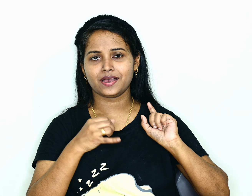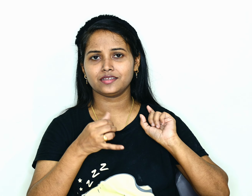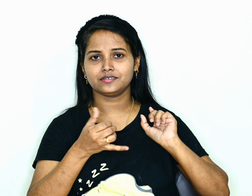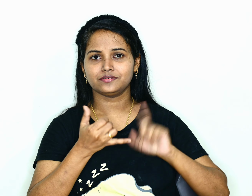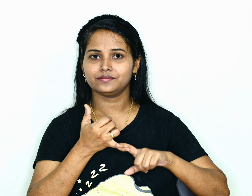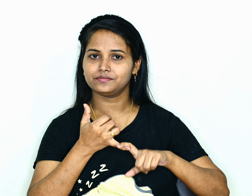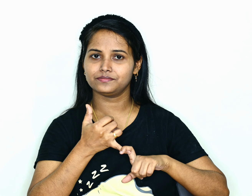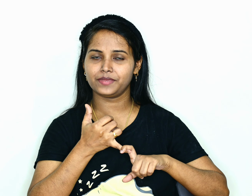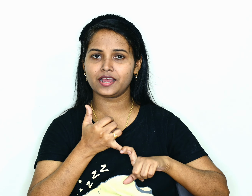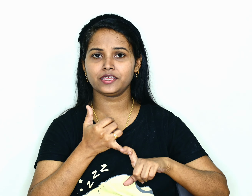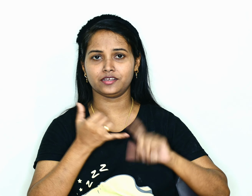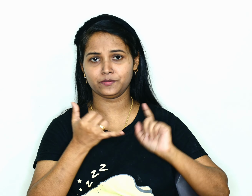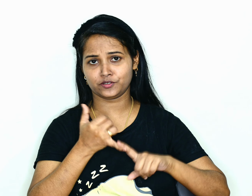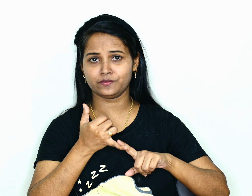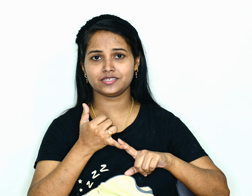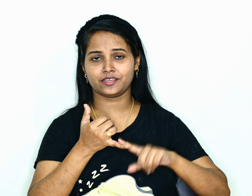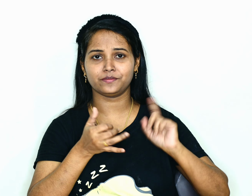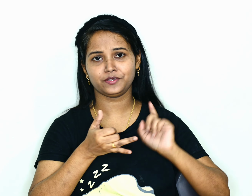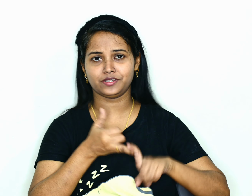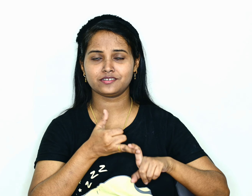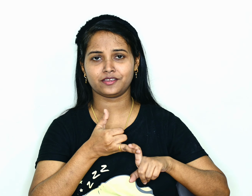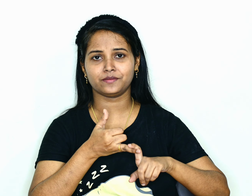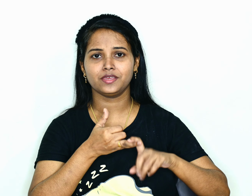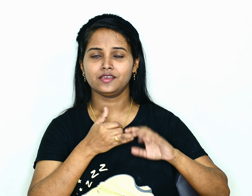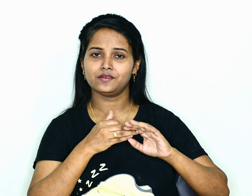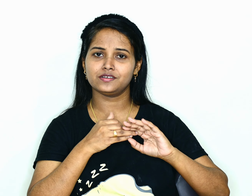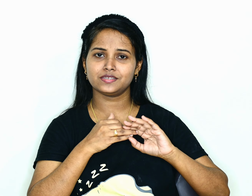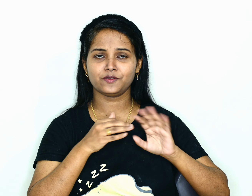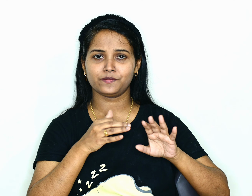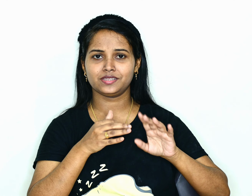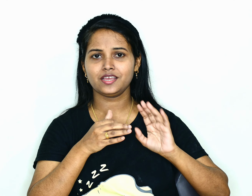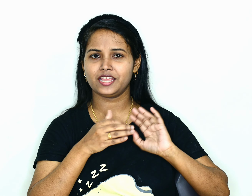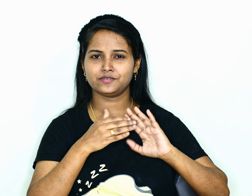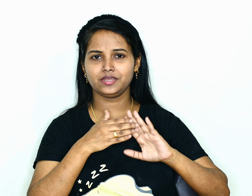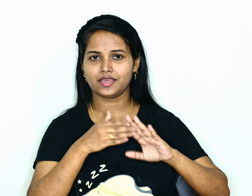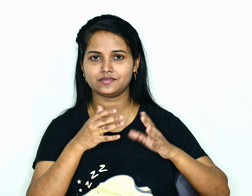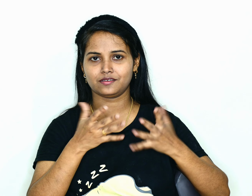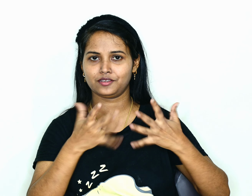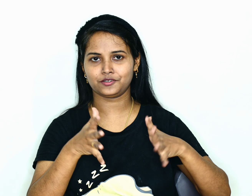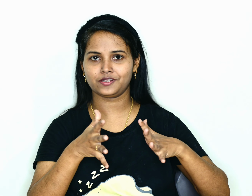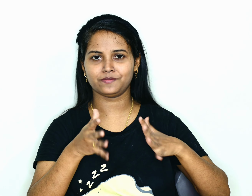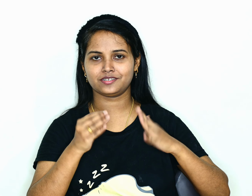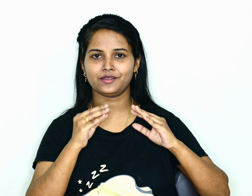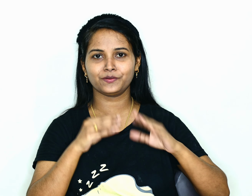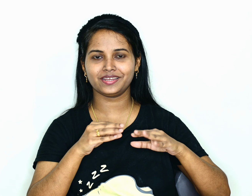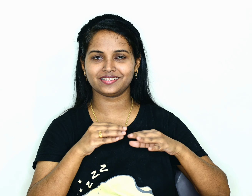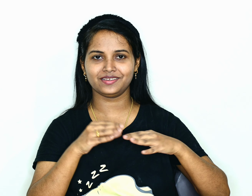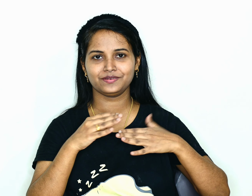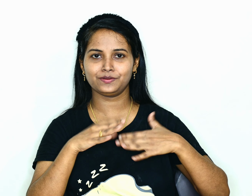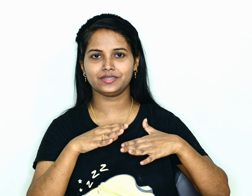बाद मेरा हीमोग्लोबिन चेकअप, यूरिन चेकअप सब नॉर्मल था। HB एज यूजुअल हमेशा लो ही रहता है, लो ही था,